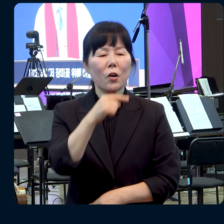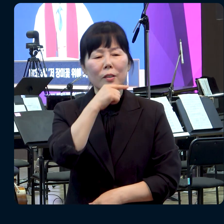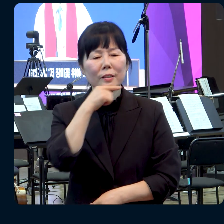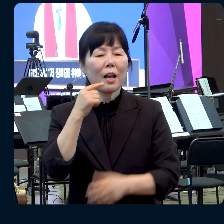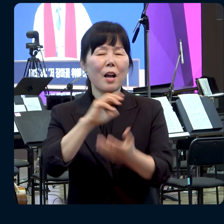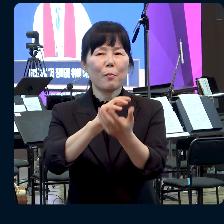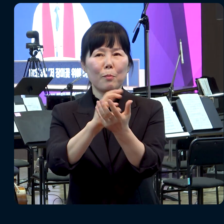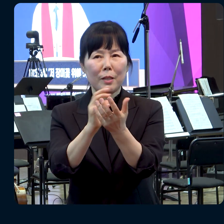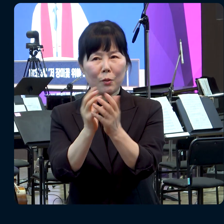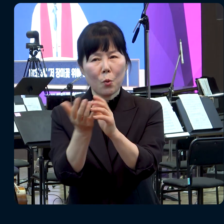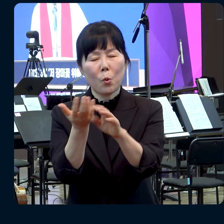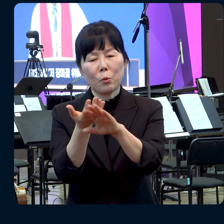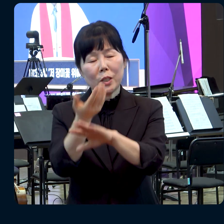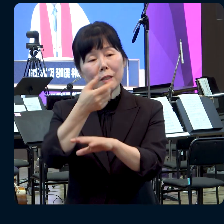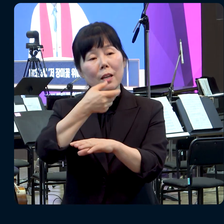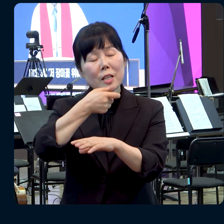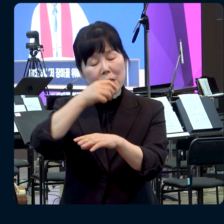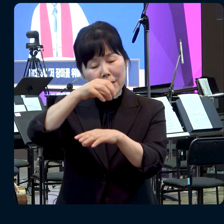찬송입니다.